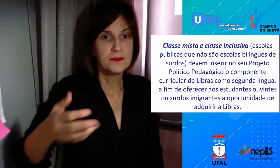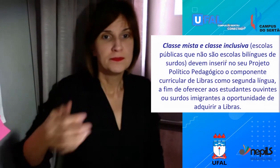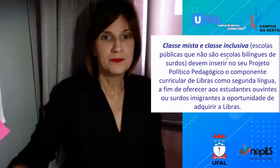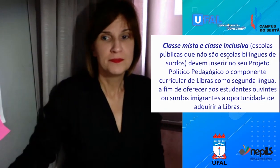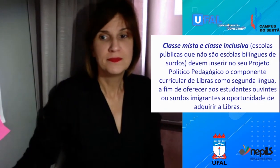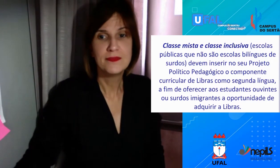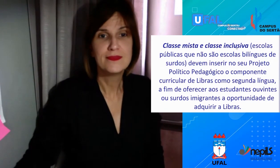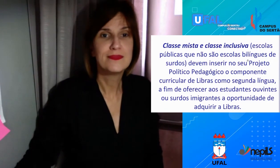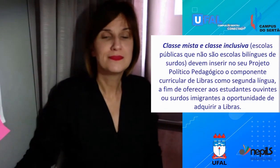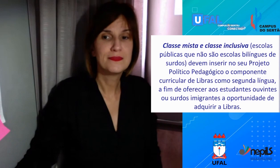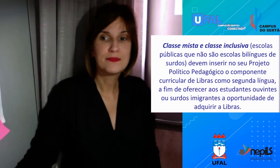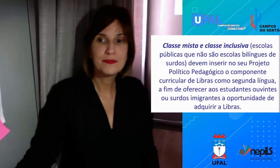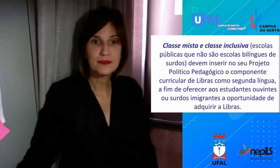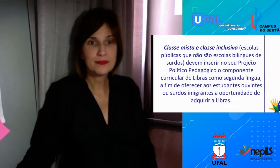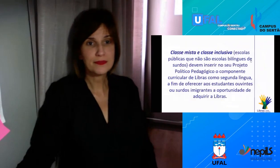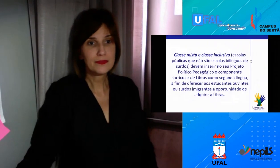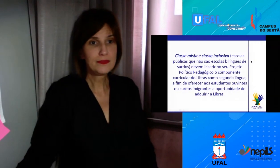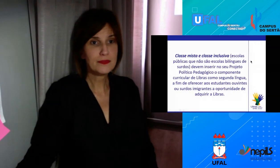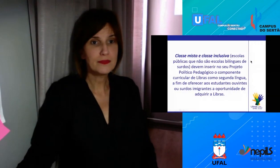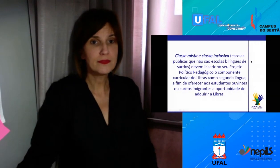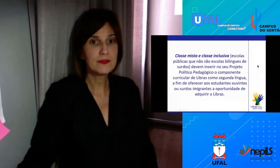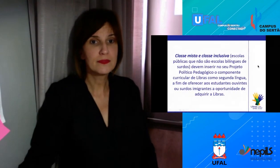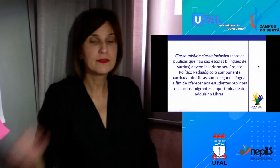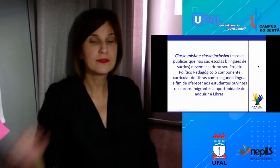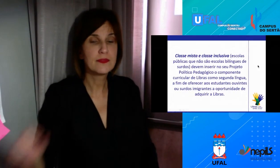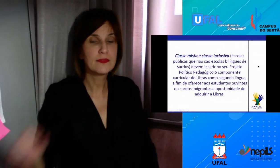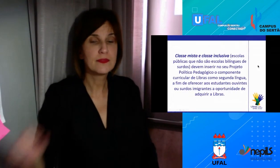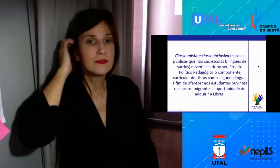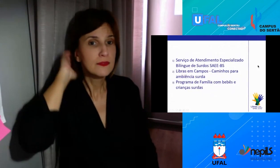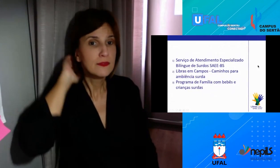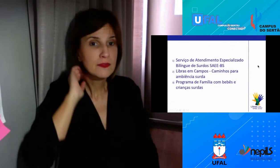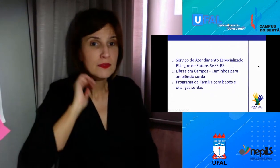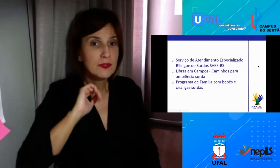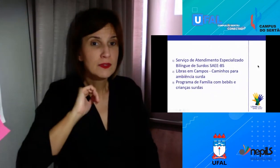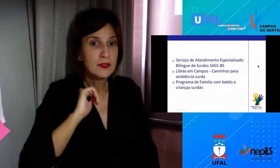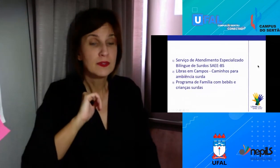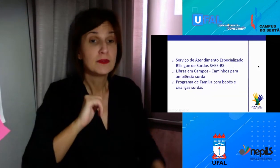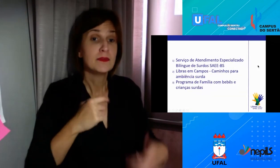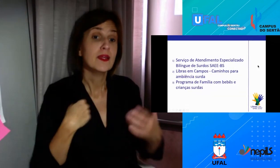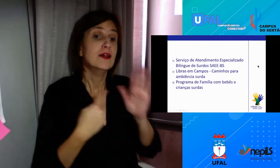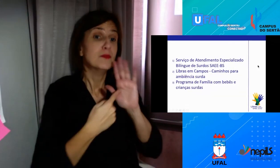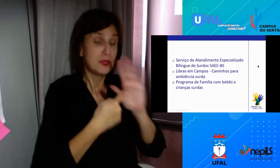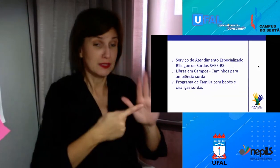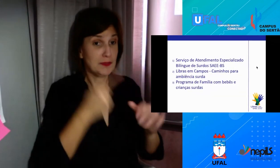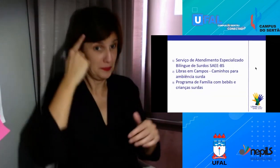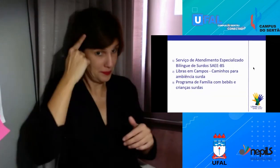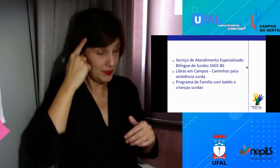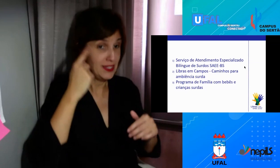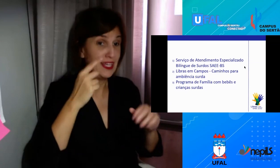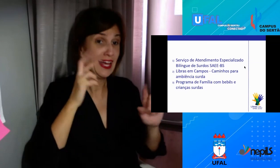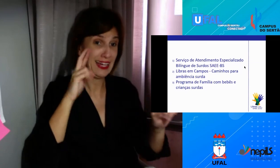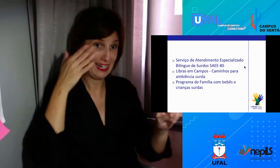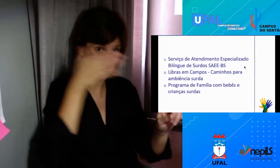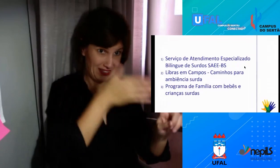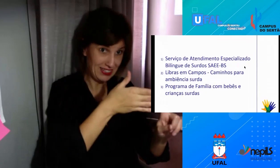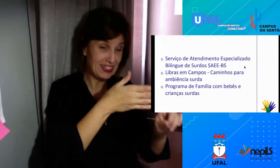daí temos essas primeiras necessidades a serem atendidas antes que a escola bilíngue seja uma